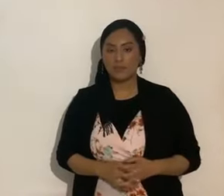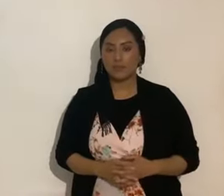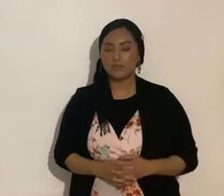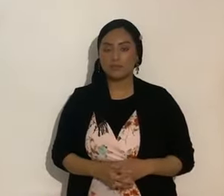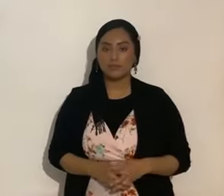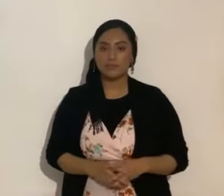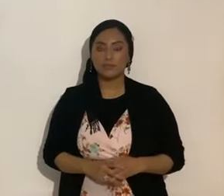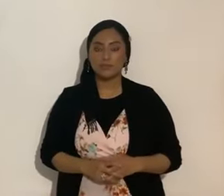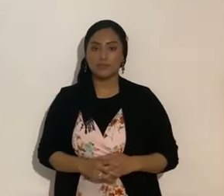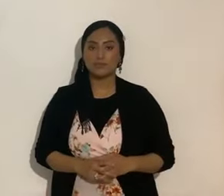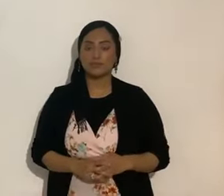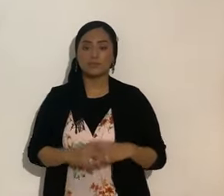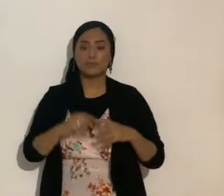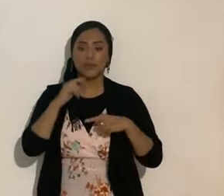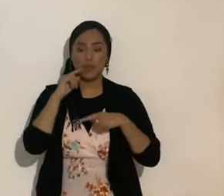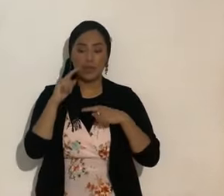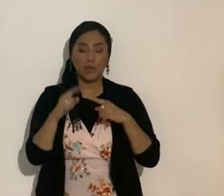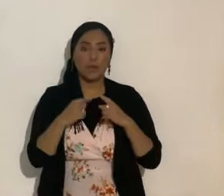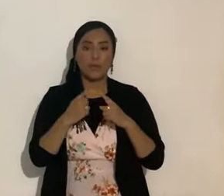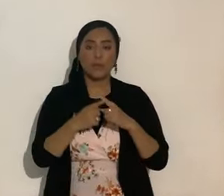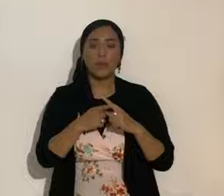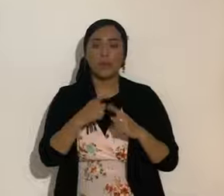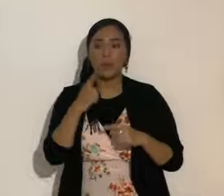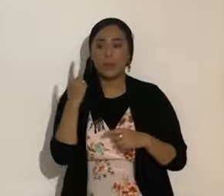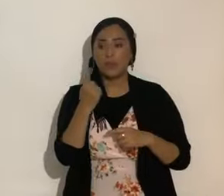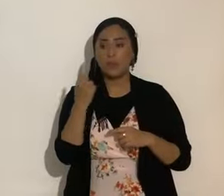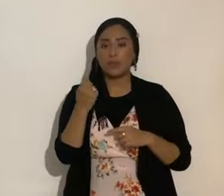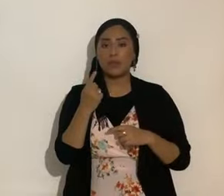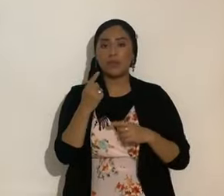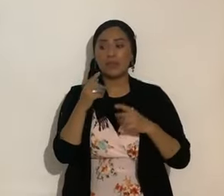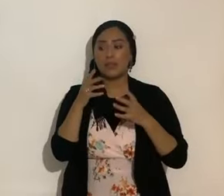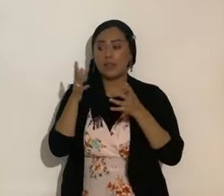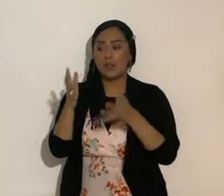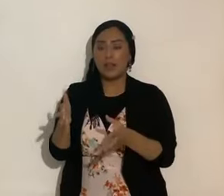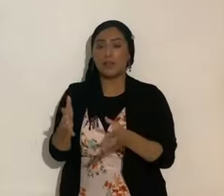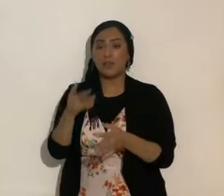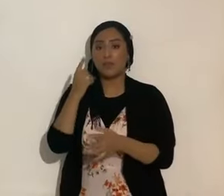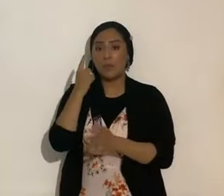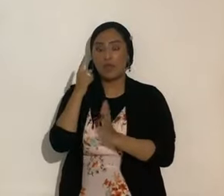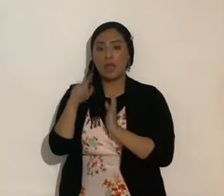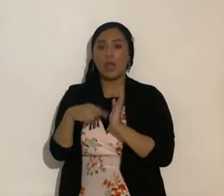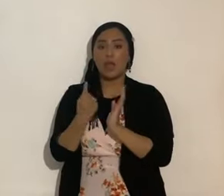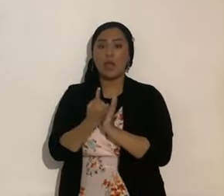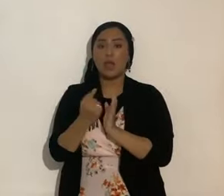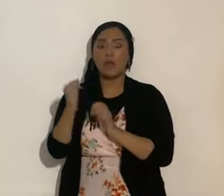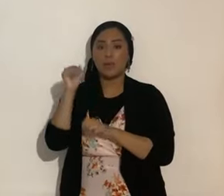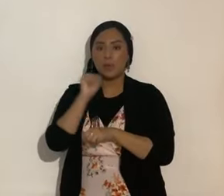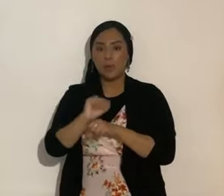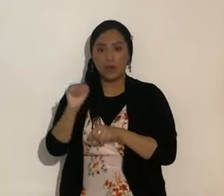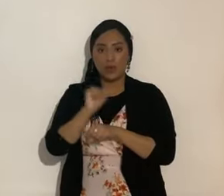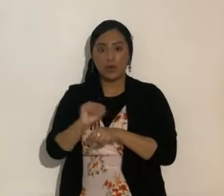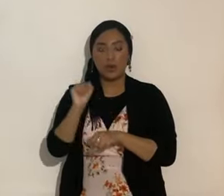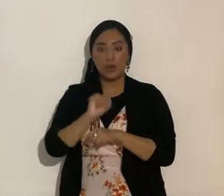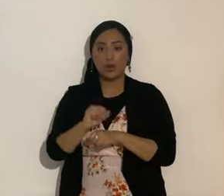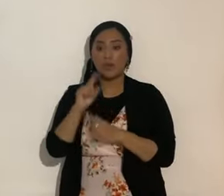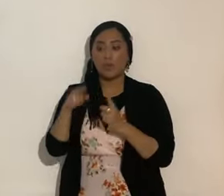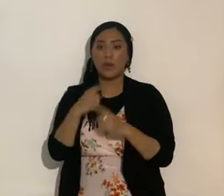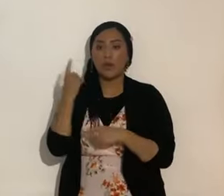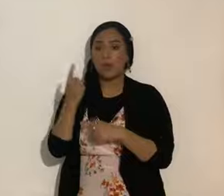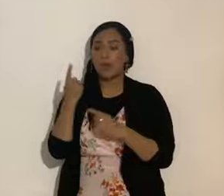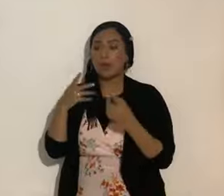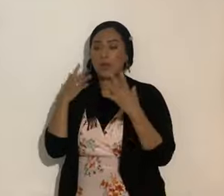atención. Cuando solo quedaba una hora de trabajo, voy a volver a repetir esto, cuando solamente